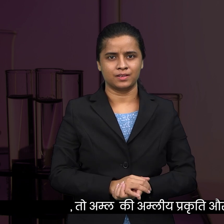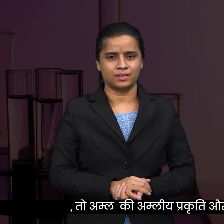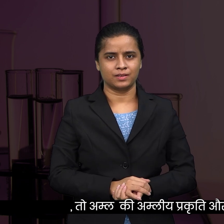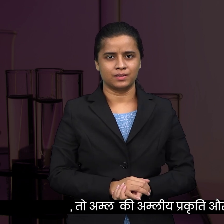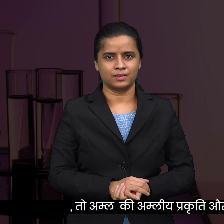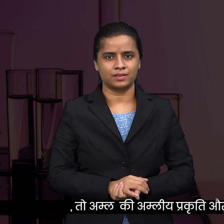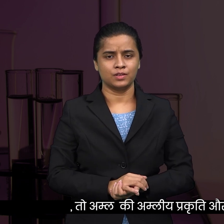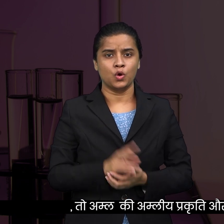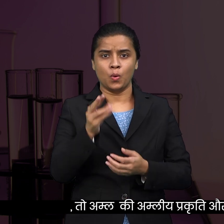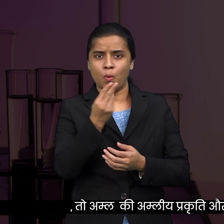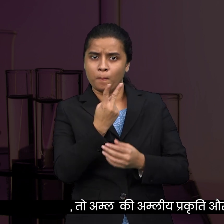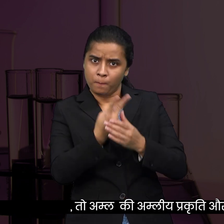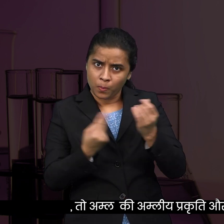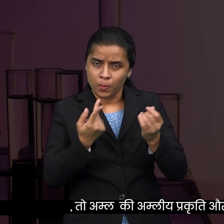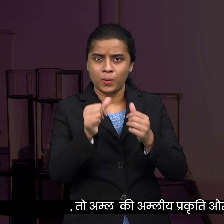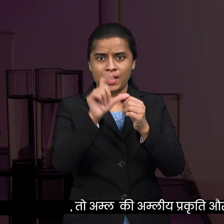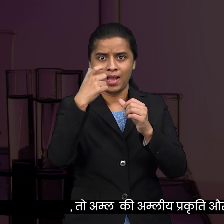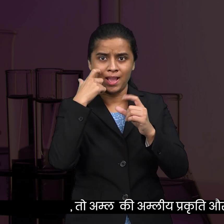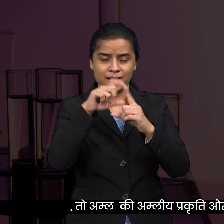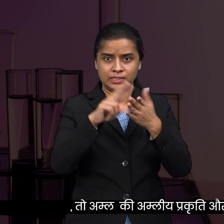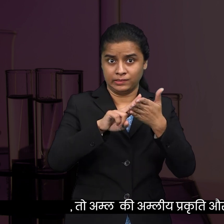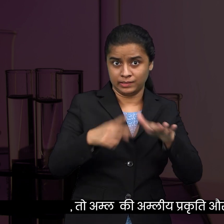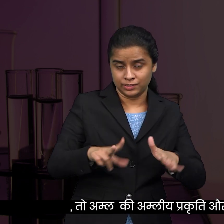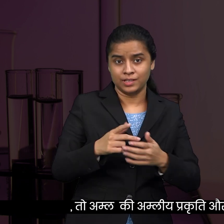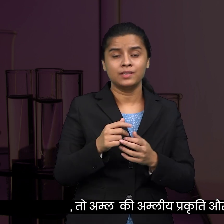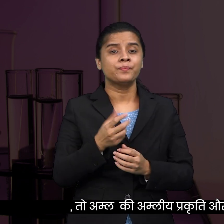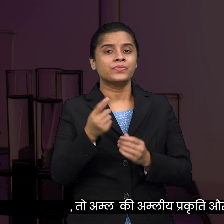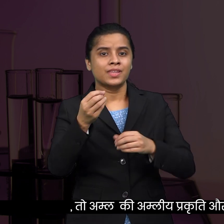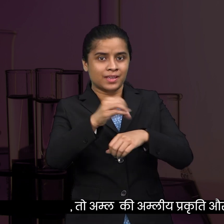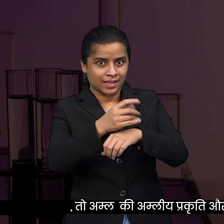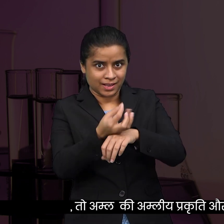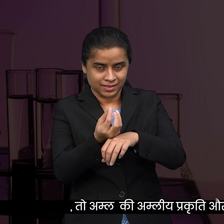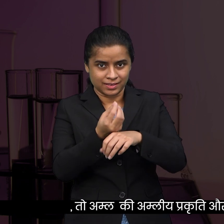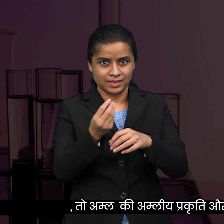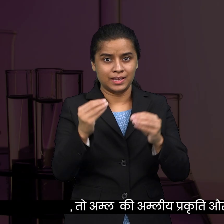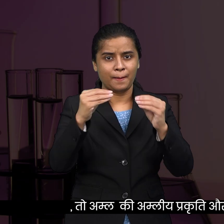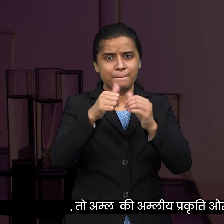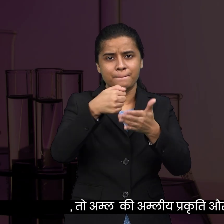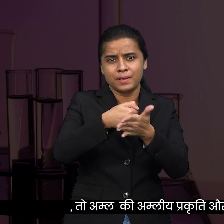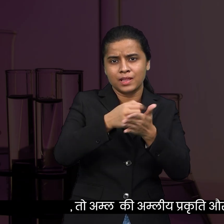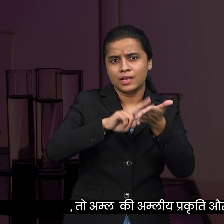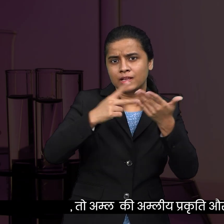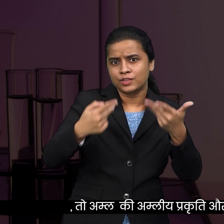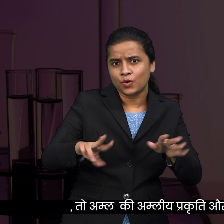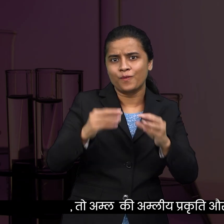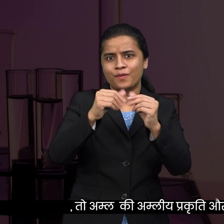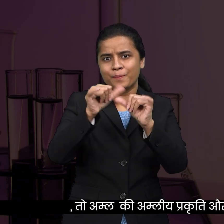की अम्लीय प्रकृति और क्षार की क्षारीय प्रकृति दोनों नष्ट हो जाती हैं।